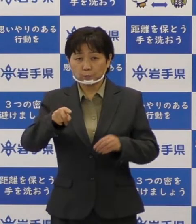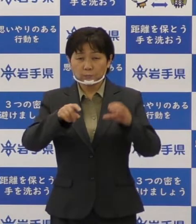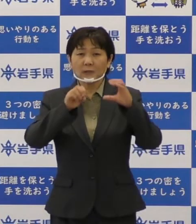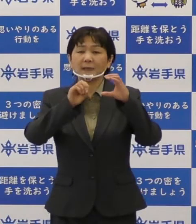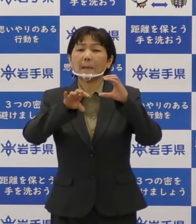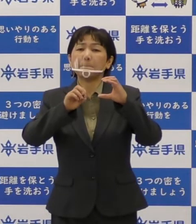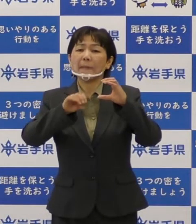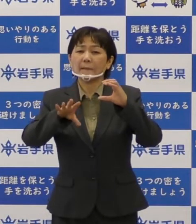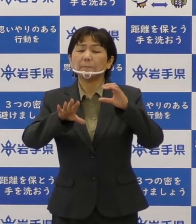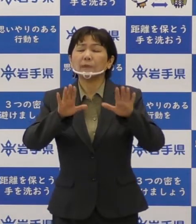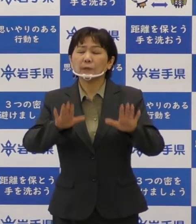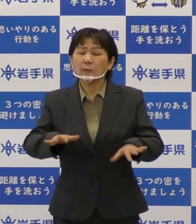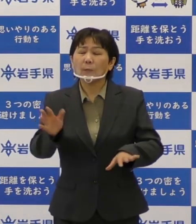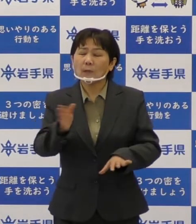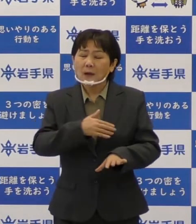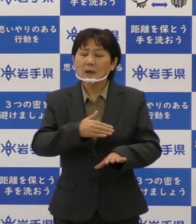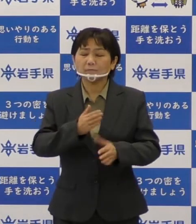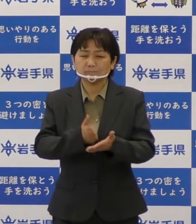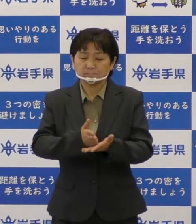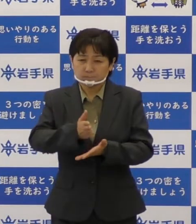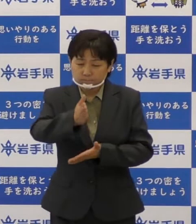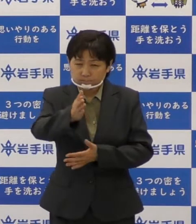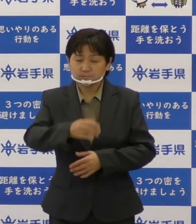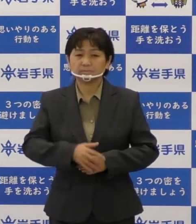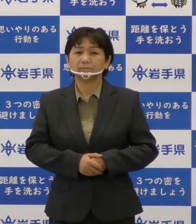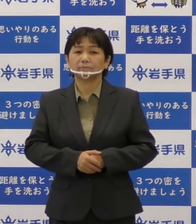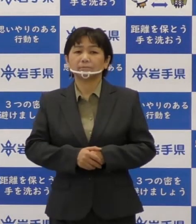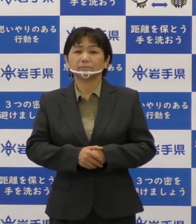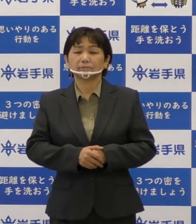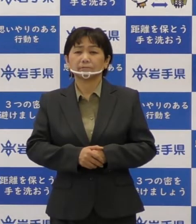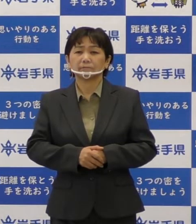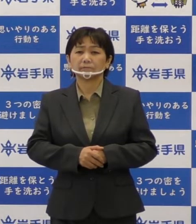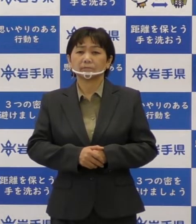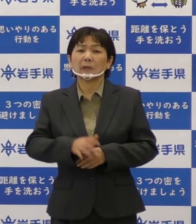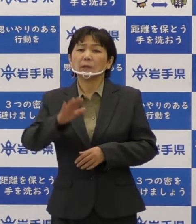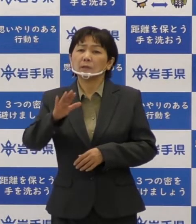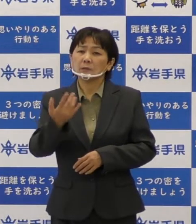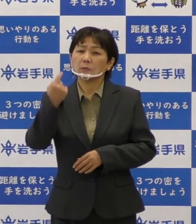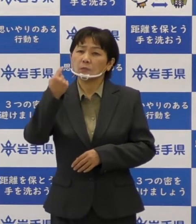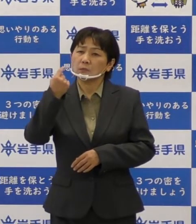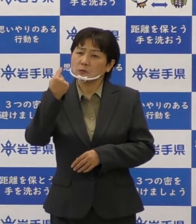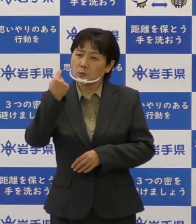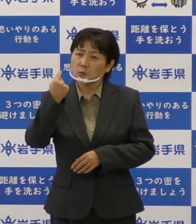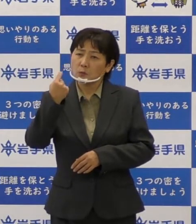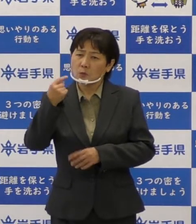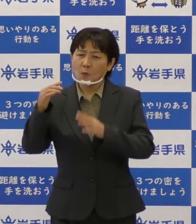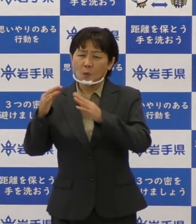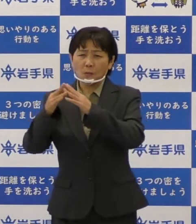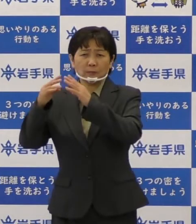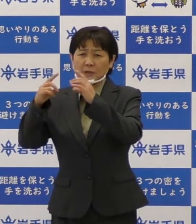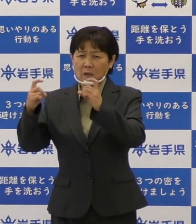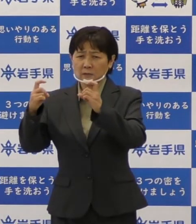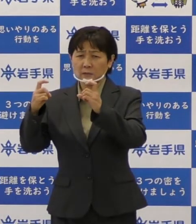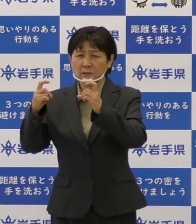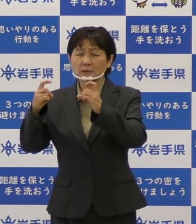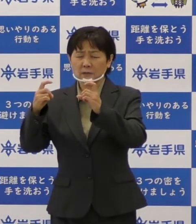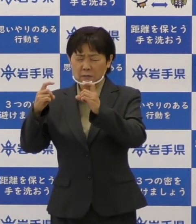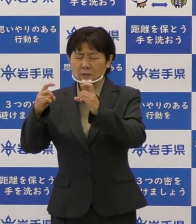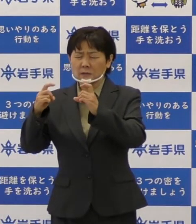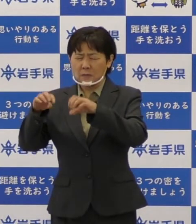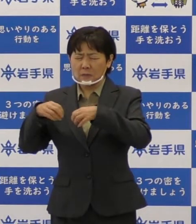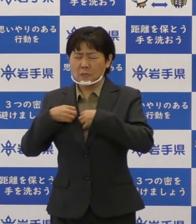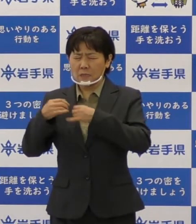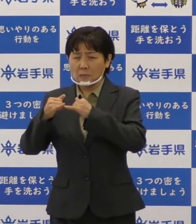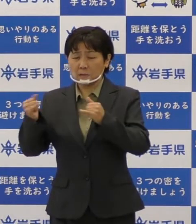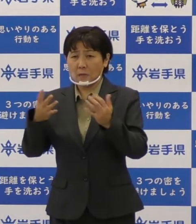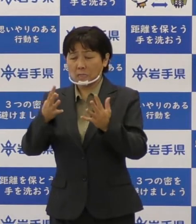新たに宮城や青森では新型コロナウイルスの感染者が過去最多を更新するなど状況が変わってきている